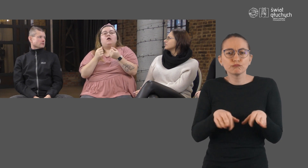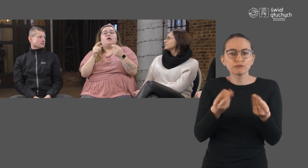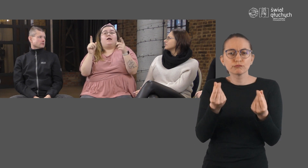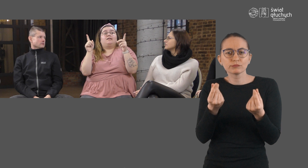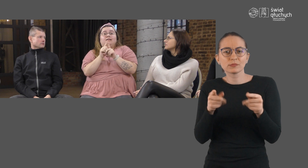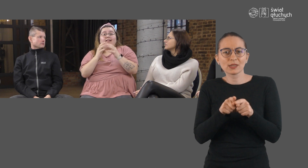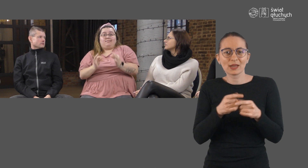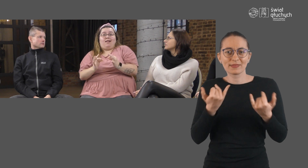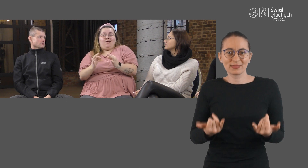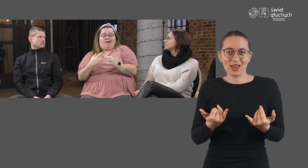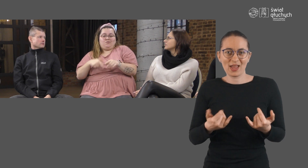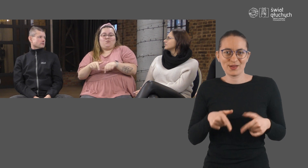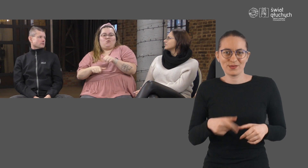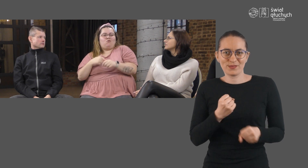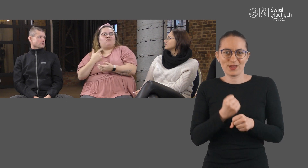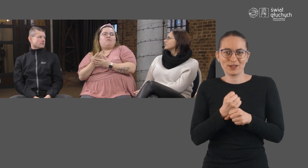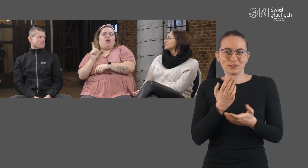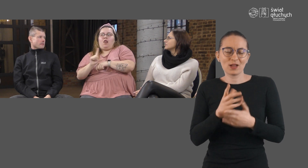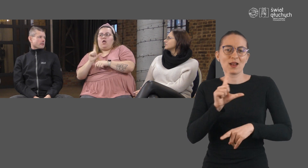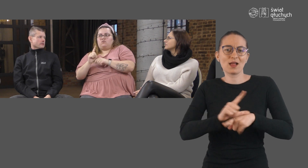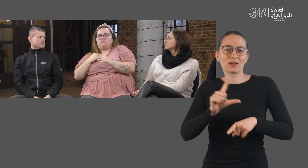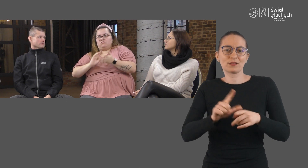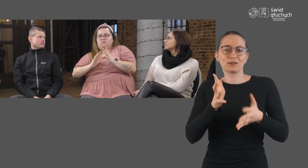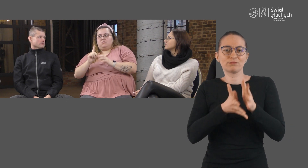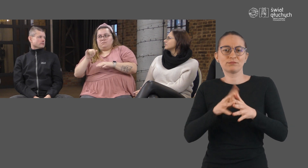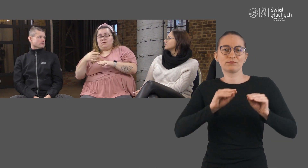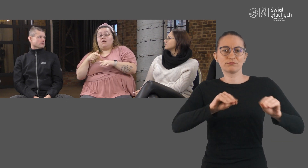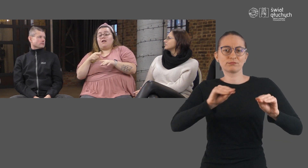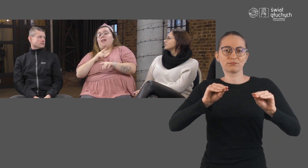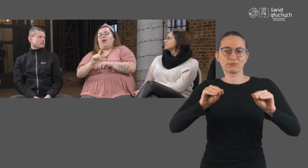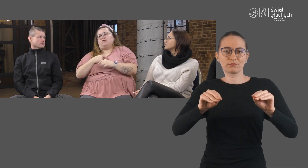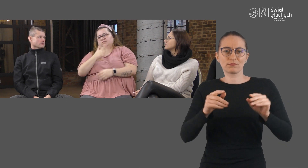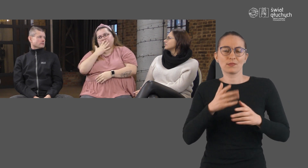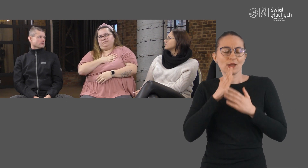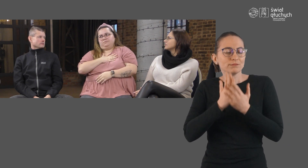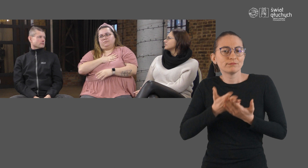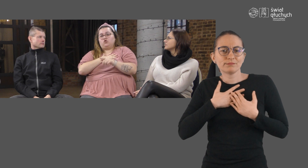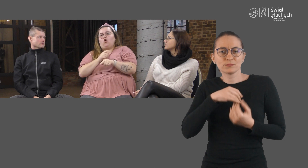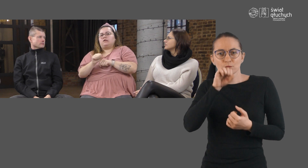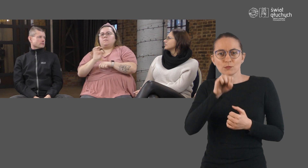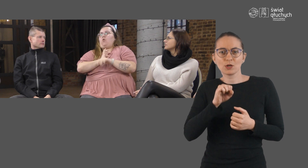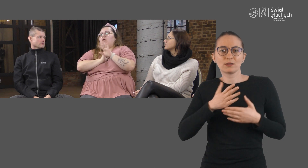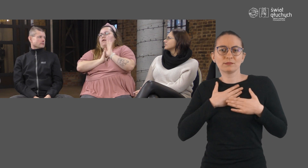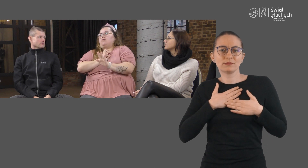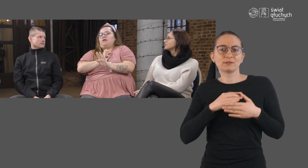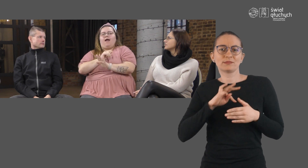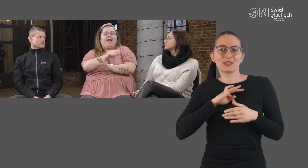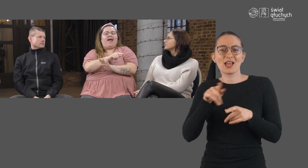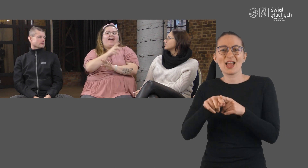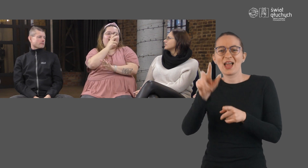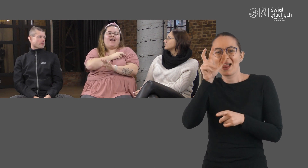i przeszłam do pracy w biurze w kadrach i płacach i teraz w tym roku będę też lektorem języka